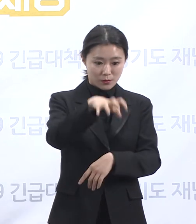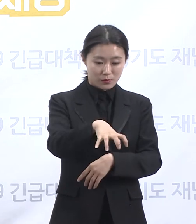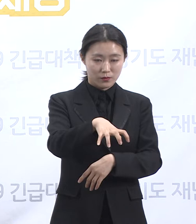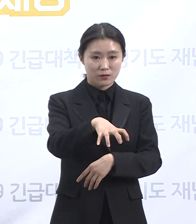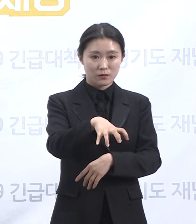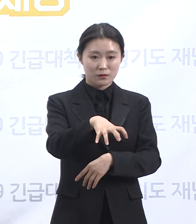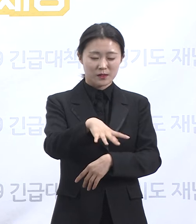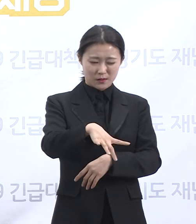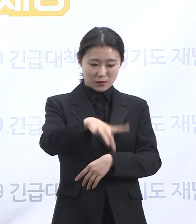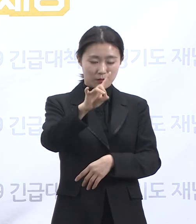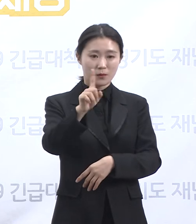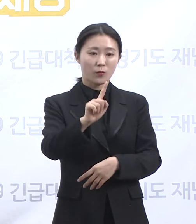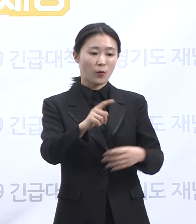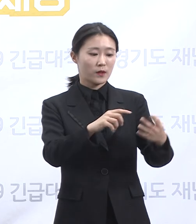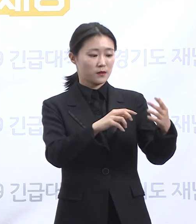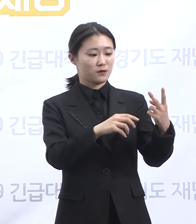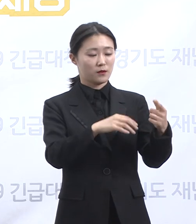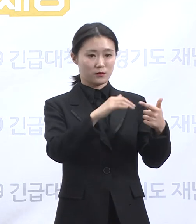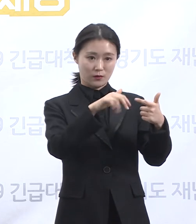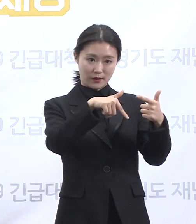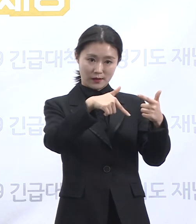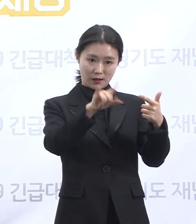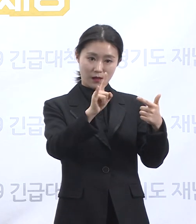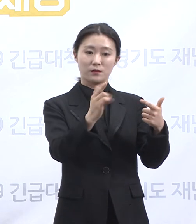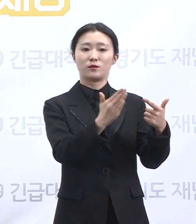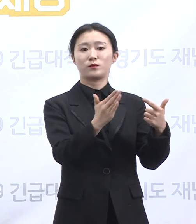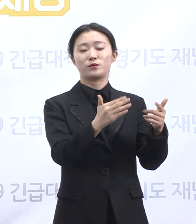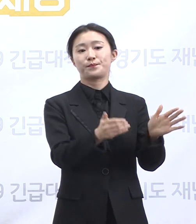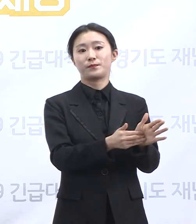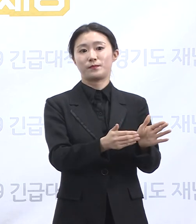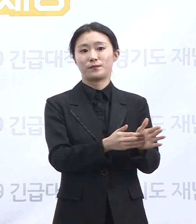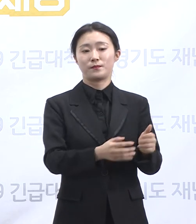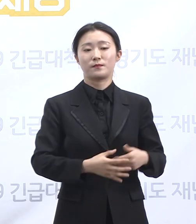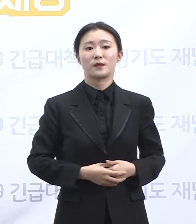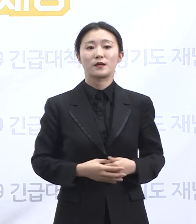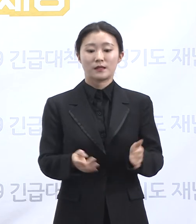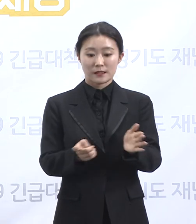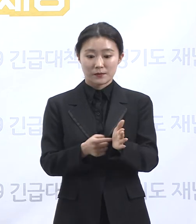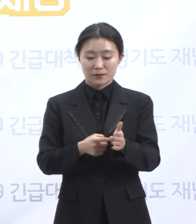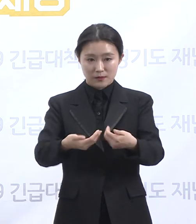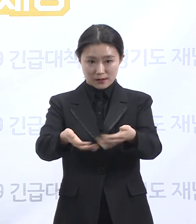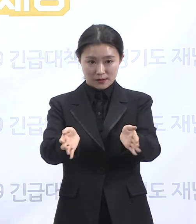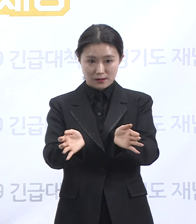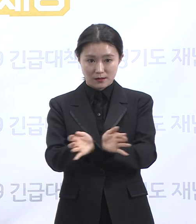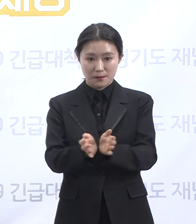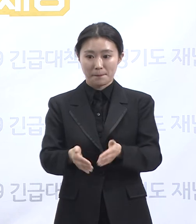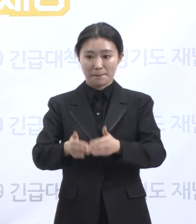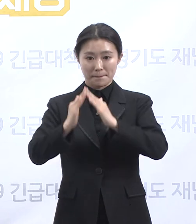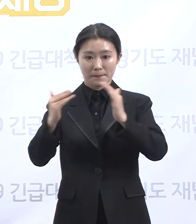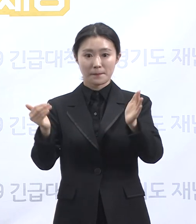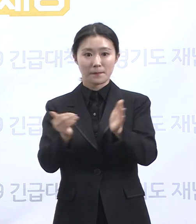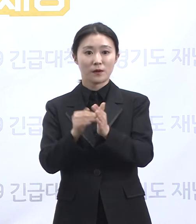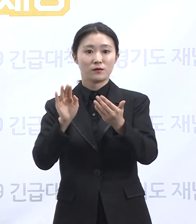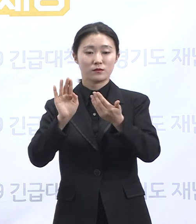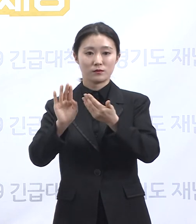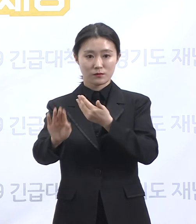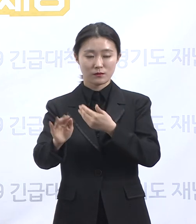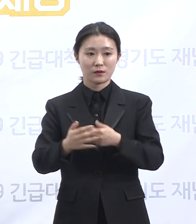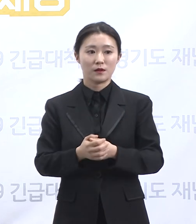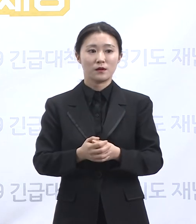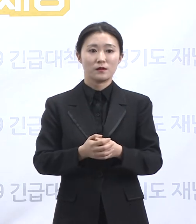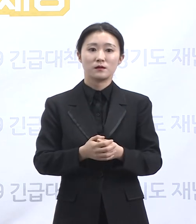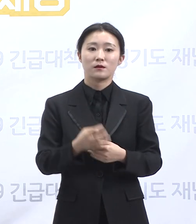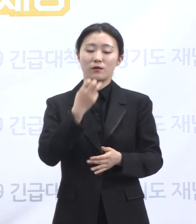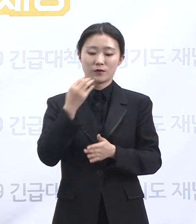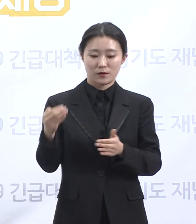정도였습니다. 긴급대책단이 구성된 2월 이후 경기도는 도내 상급종합병원들의 상황을 설명하고 협조를